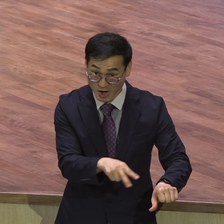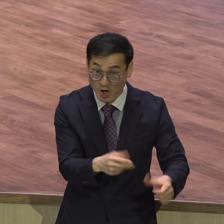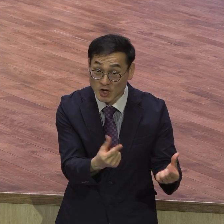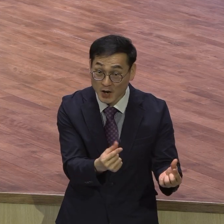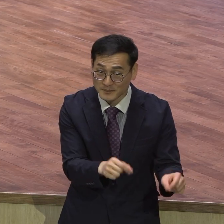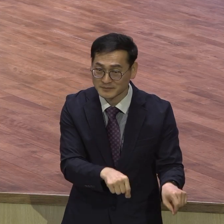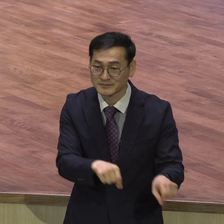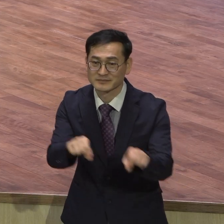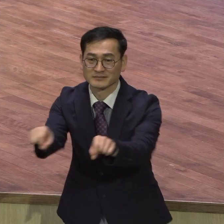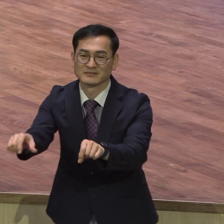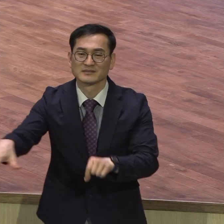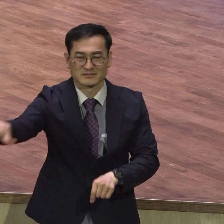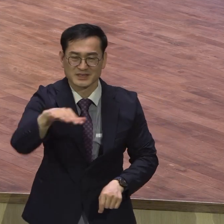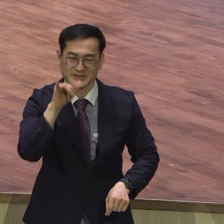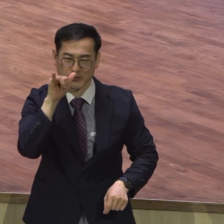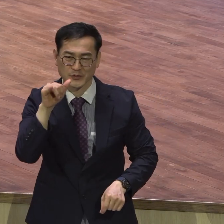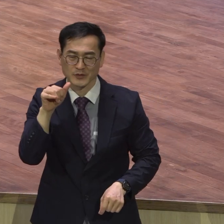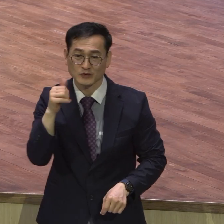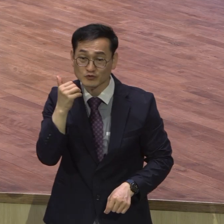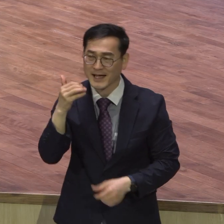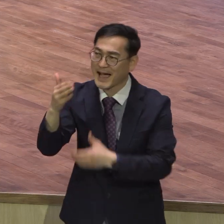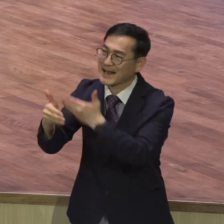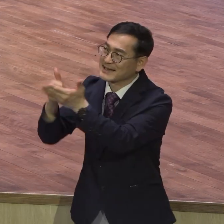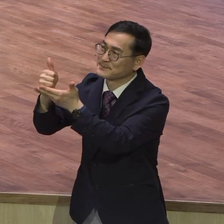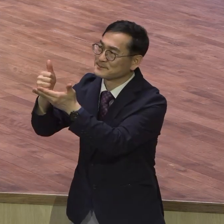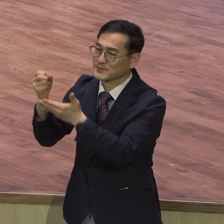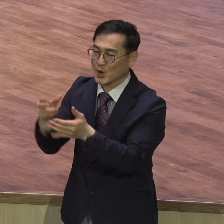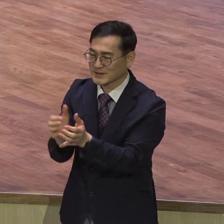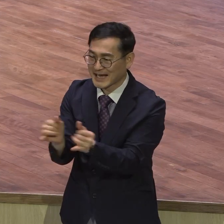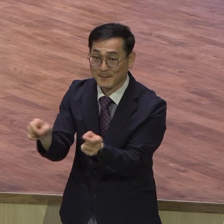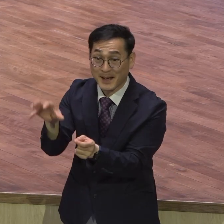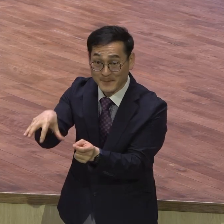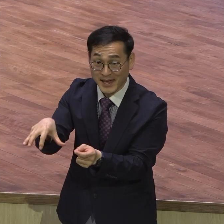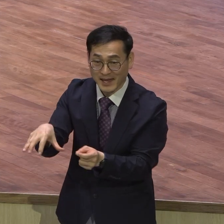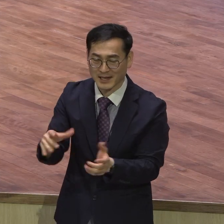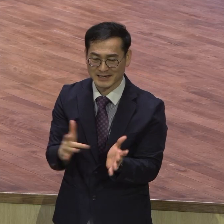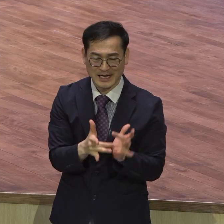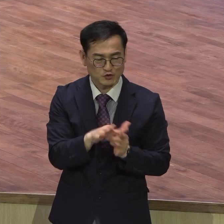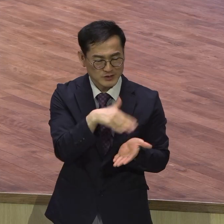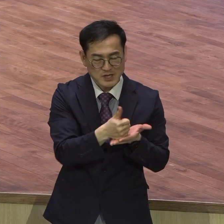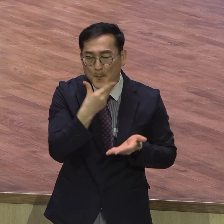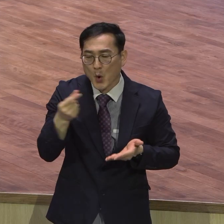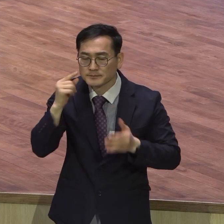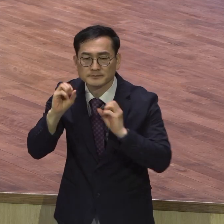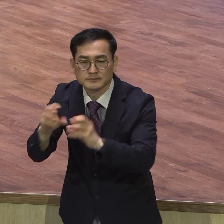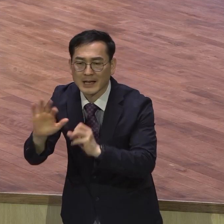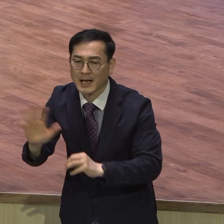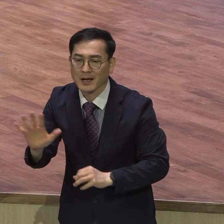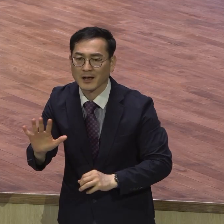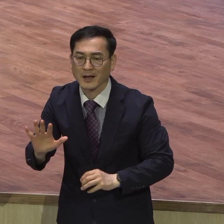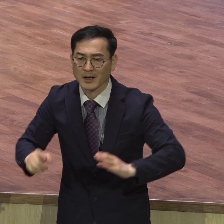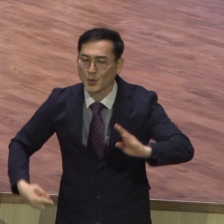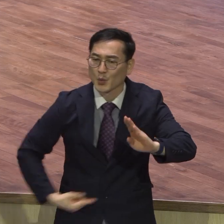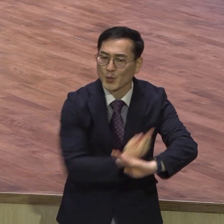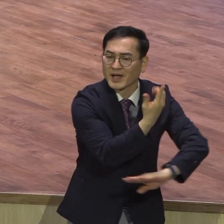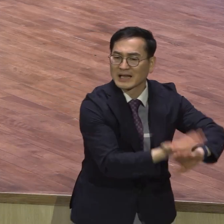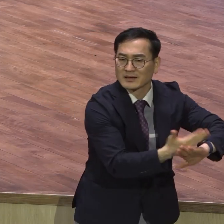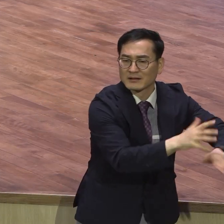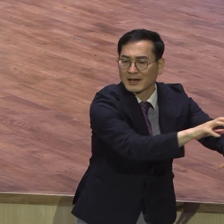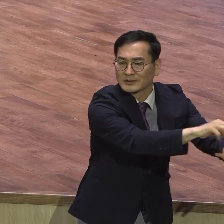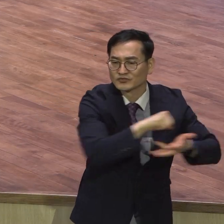하나님과 사람 앞에 예수 그의 보금이 아닌 다른 보금 다른 보금을 들고